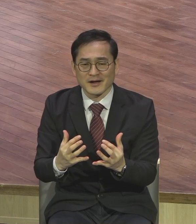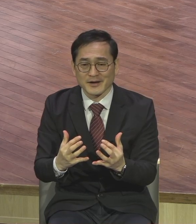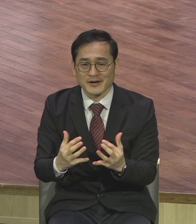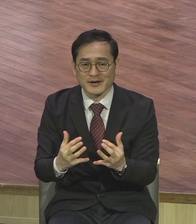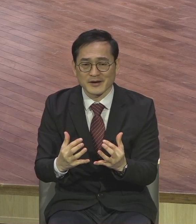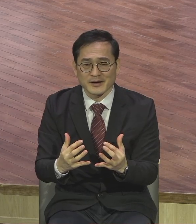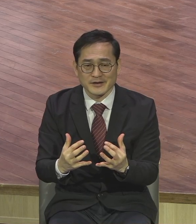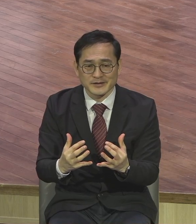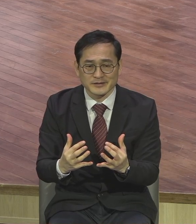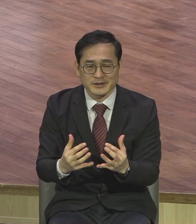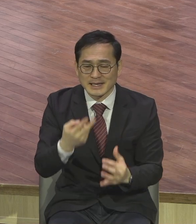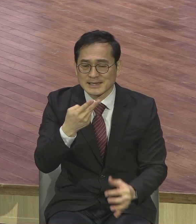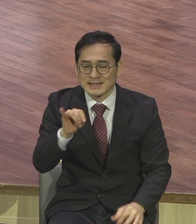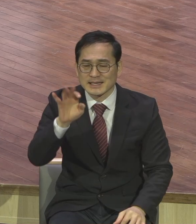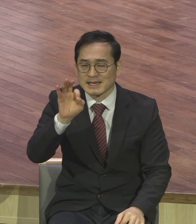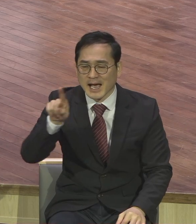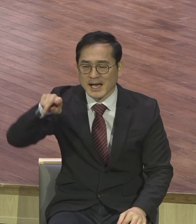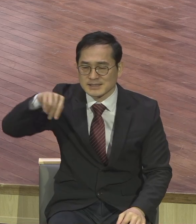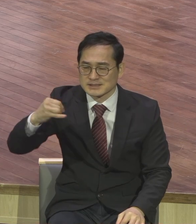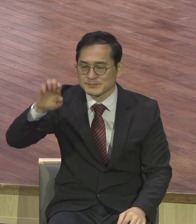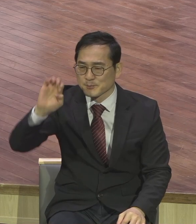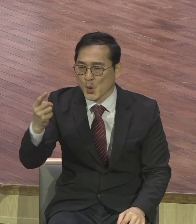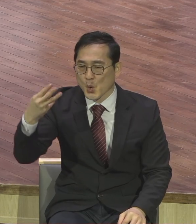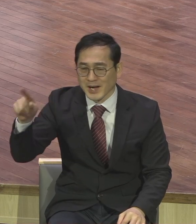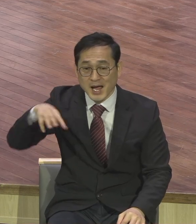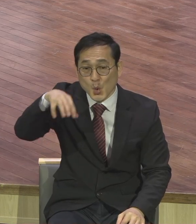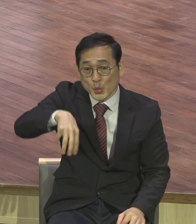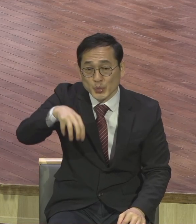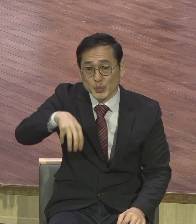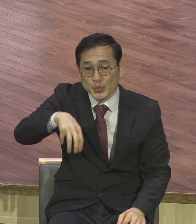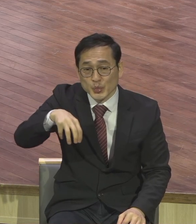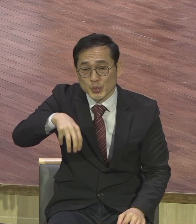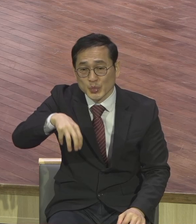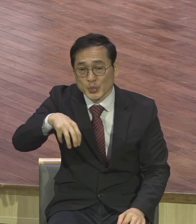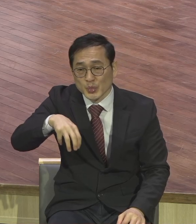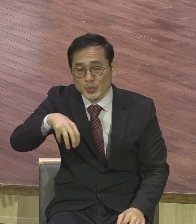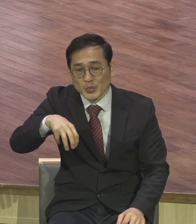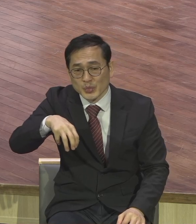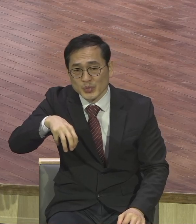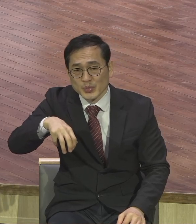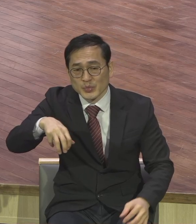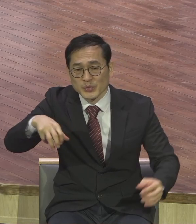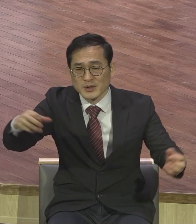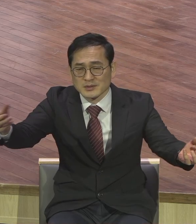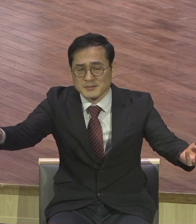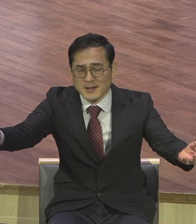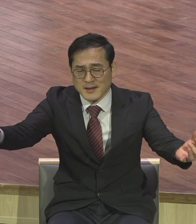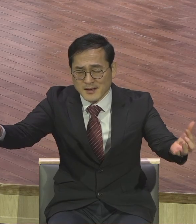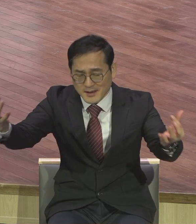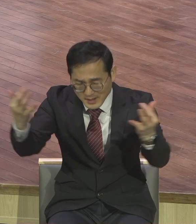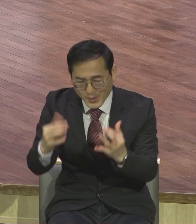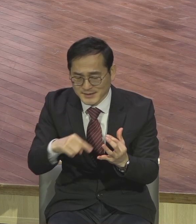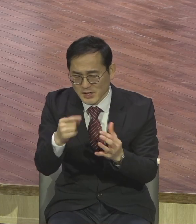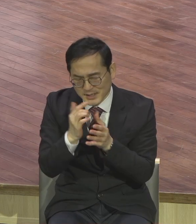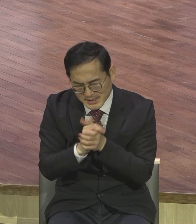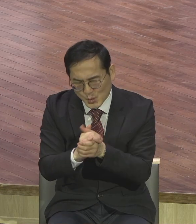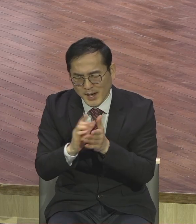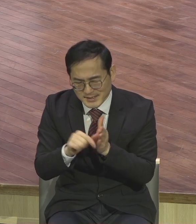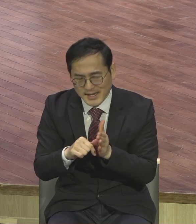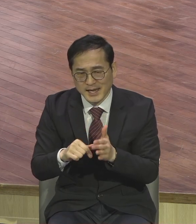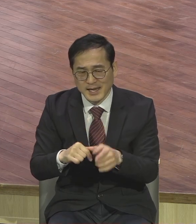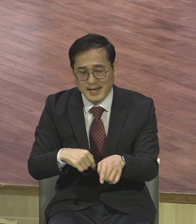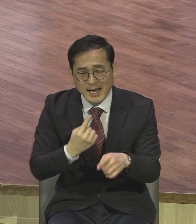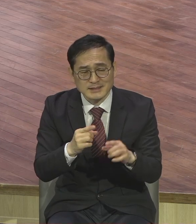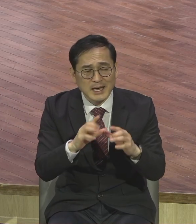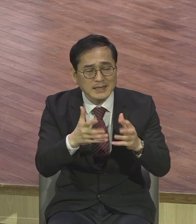태어났고 거기서 살고 있는데 이상하게 자기 나라 말을 한단 말이에요. 이 무식한 어부 출신들이. 그러므로